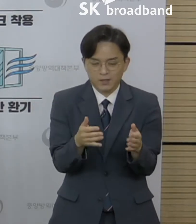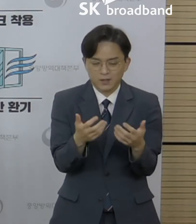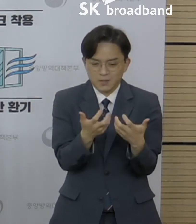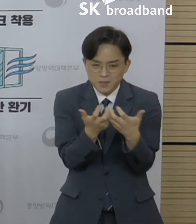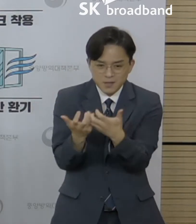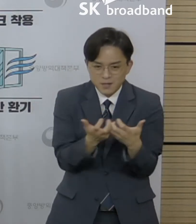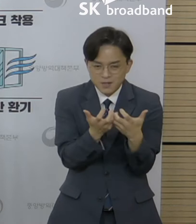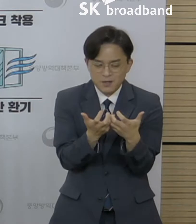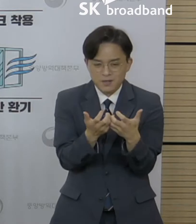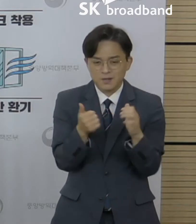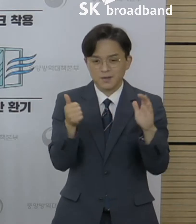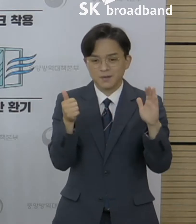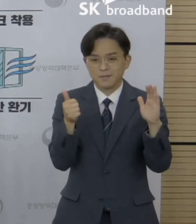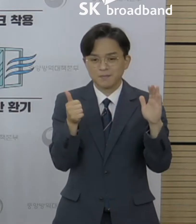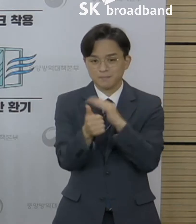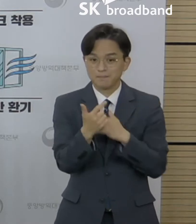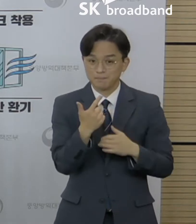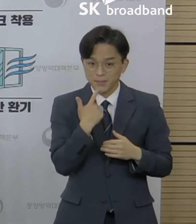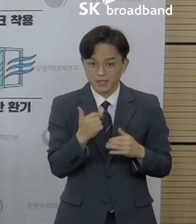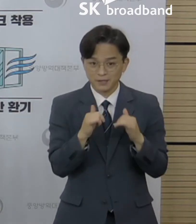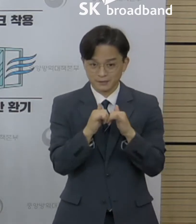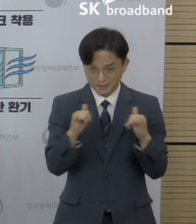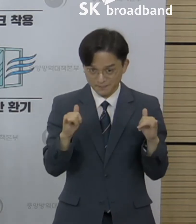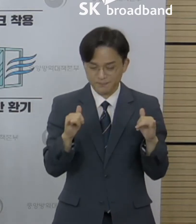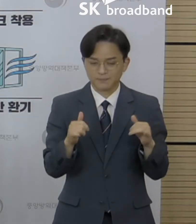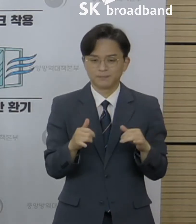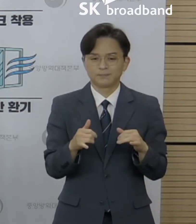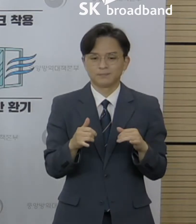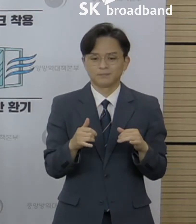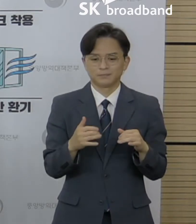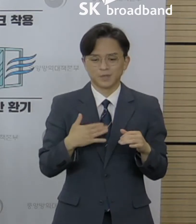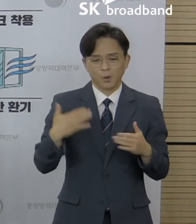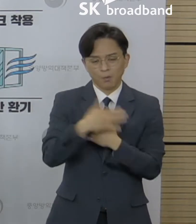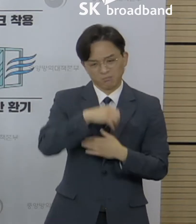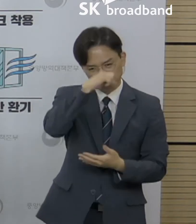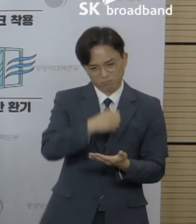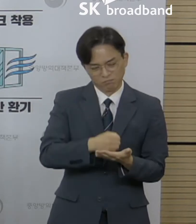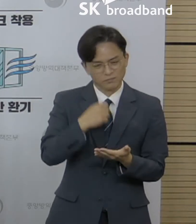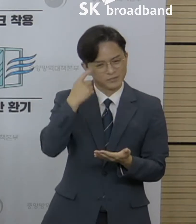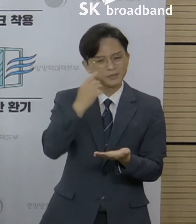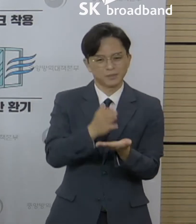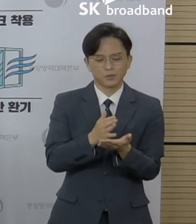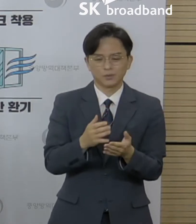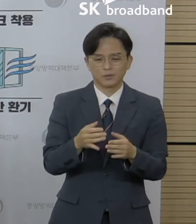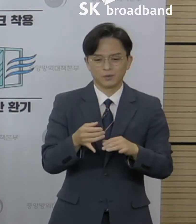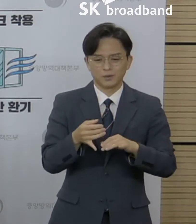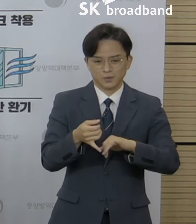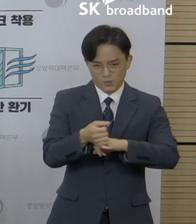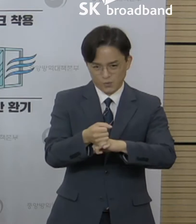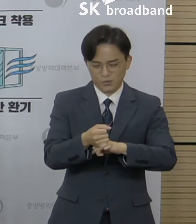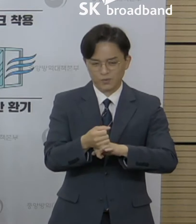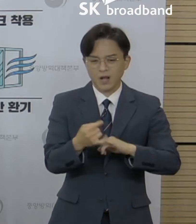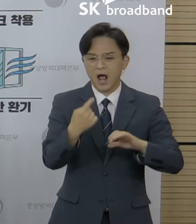분들은 증상이 없다 하더라도 검사를 받으시도록 적극 권고합니다.